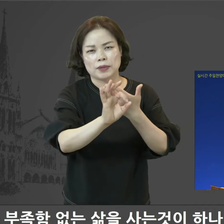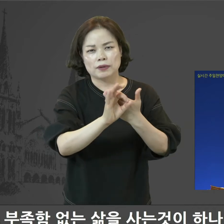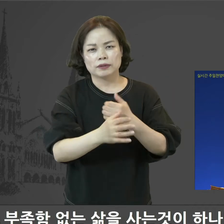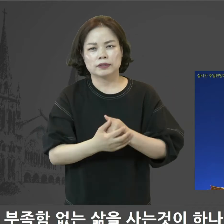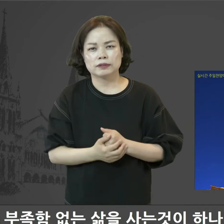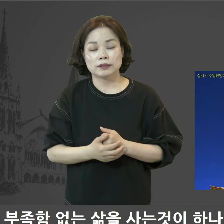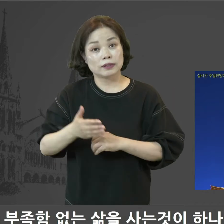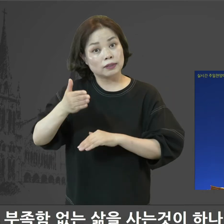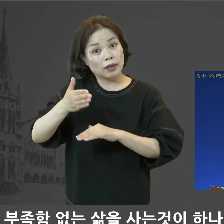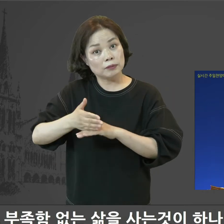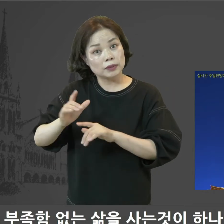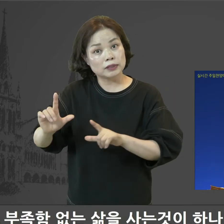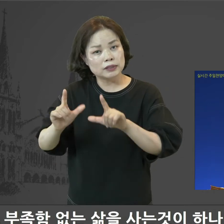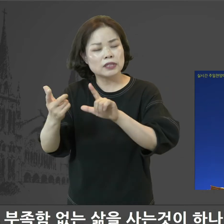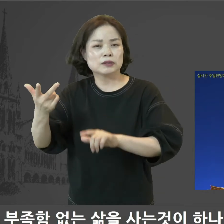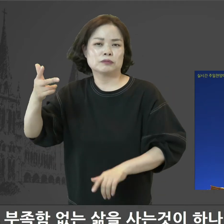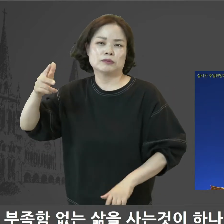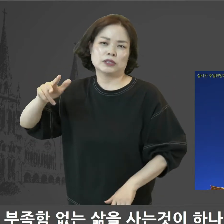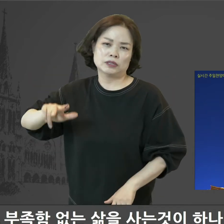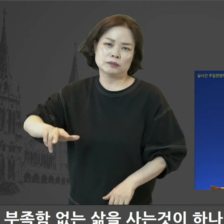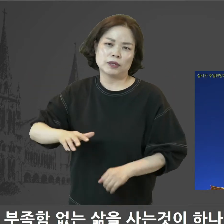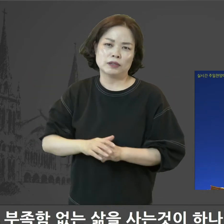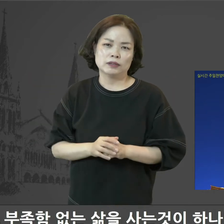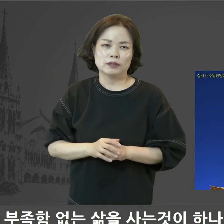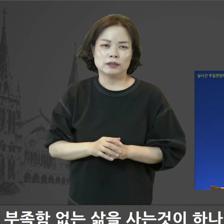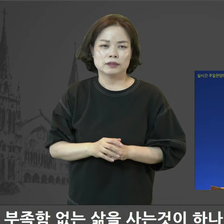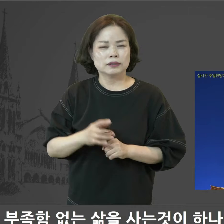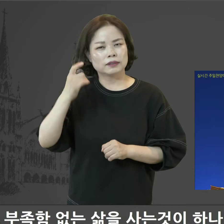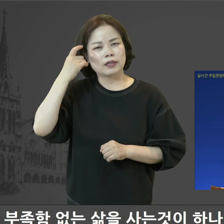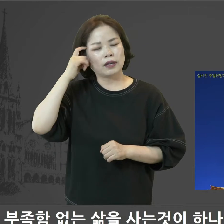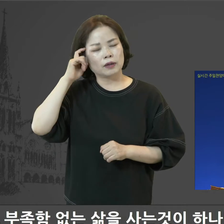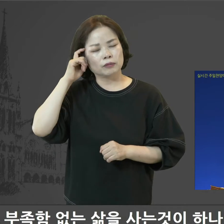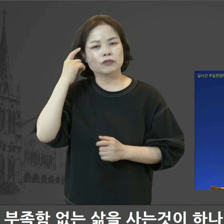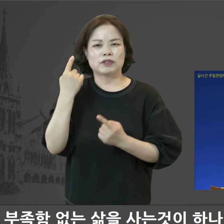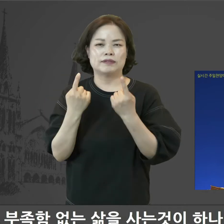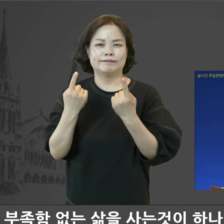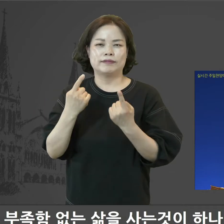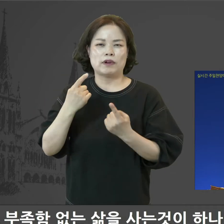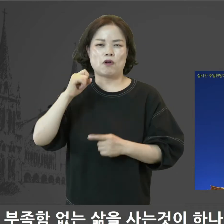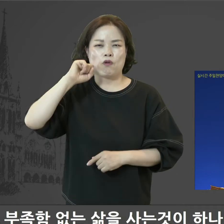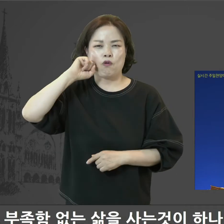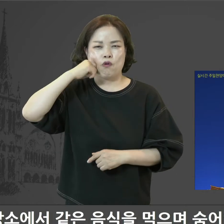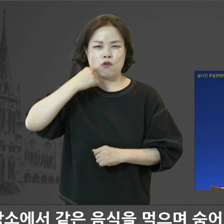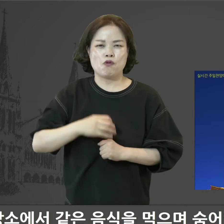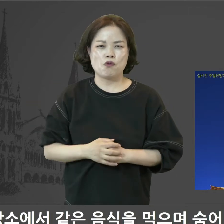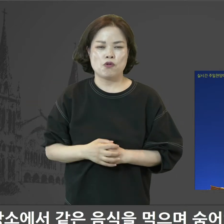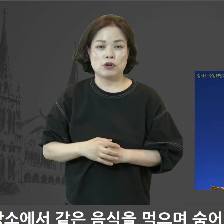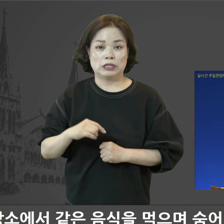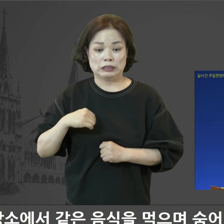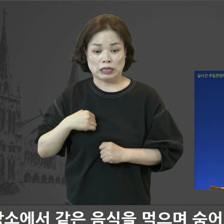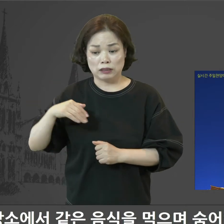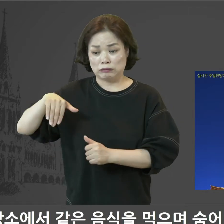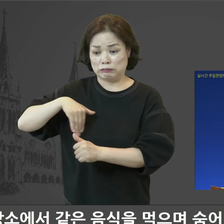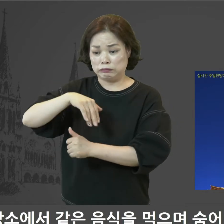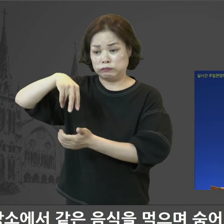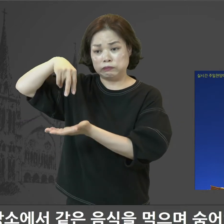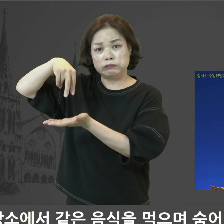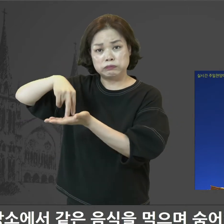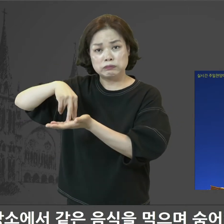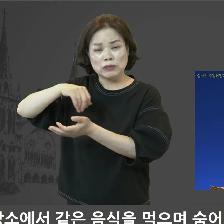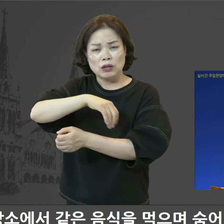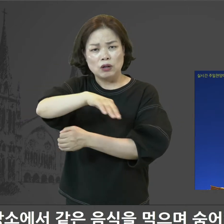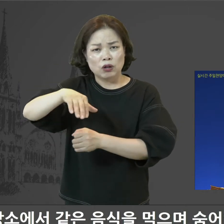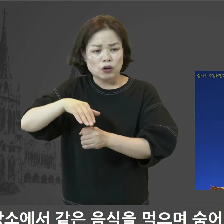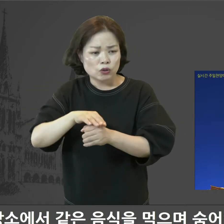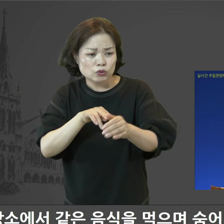물론 감사함으로 지내겠지만 생각만큼은 쉽지 않겠죠. 자신의 처지도 그렇고 숨어서